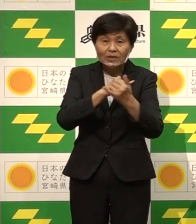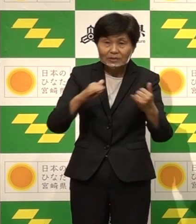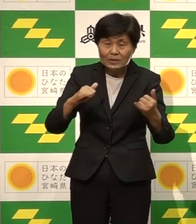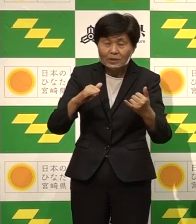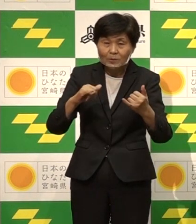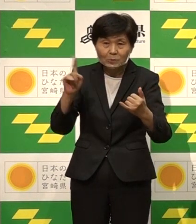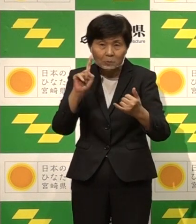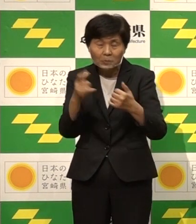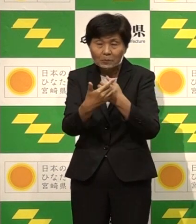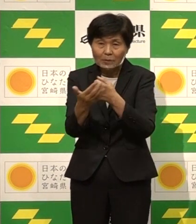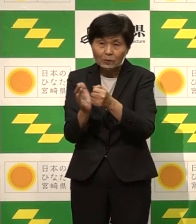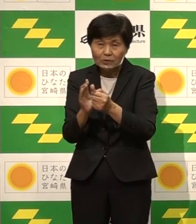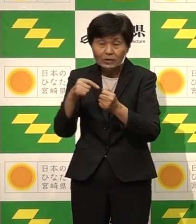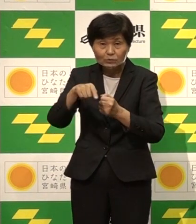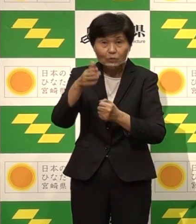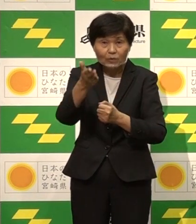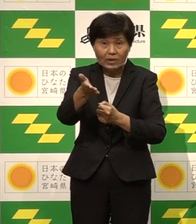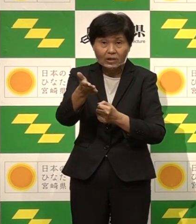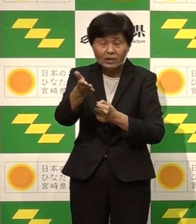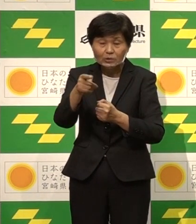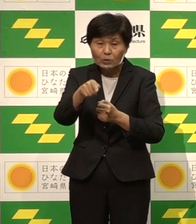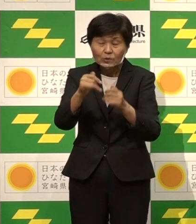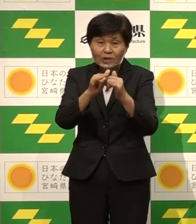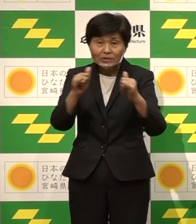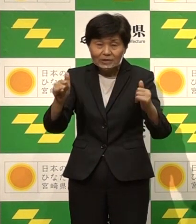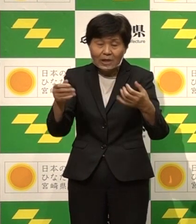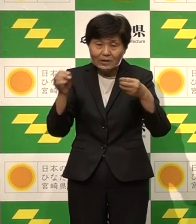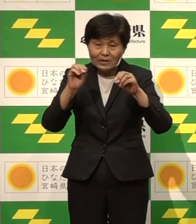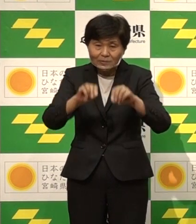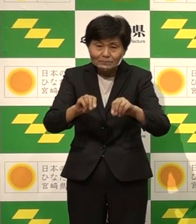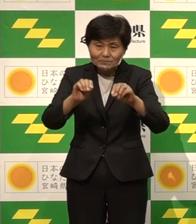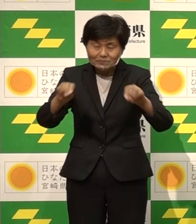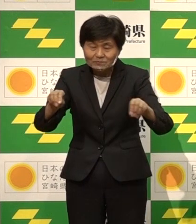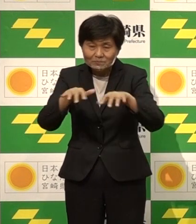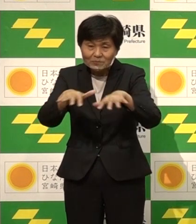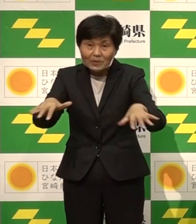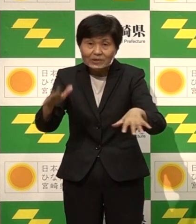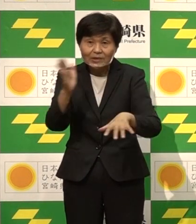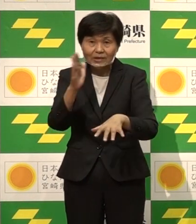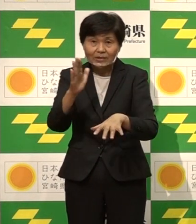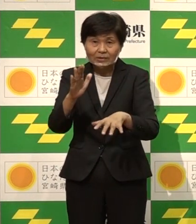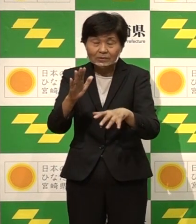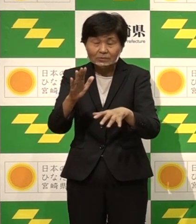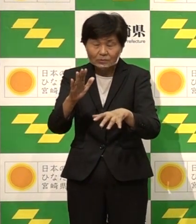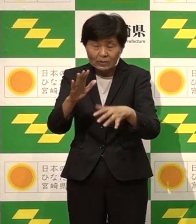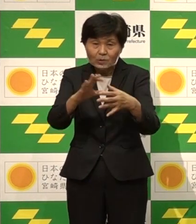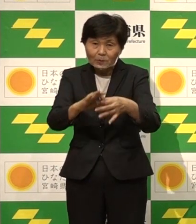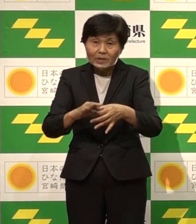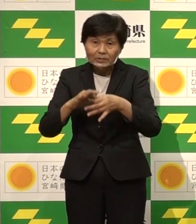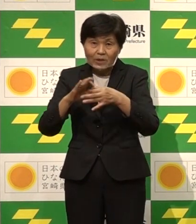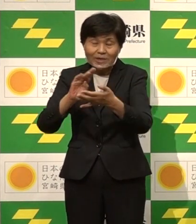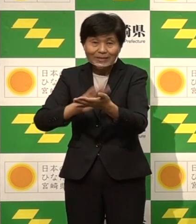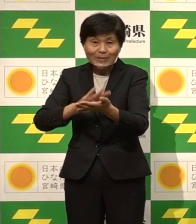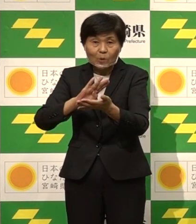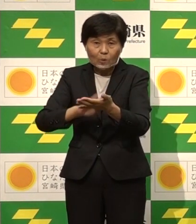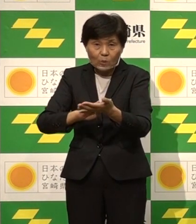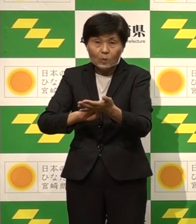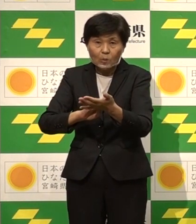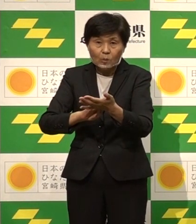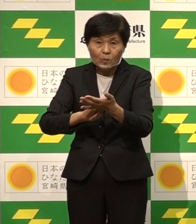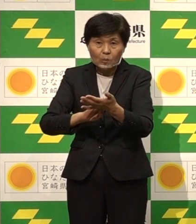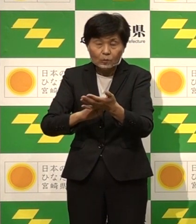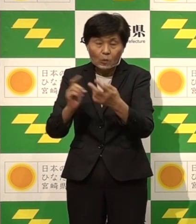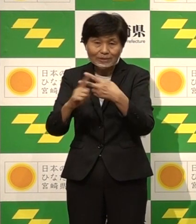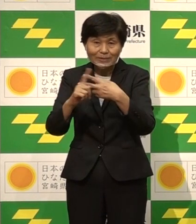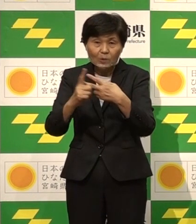か、そしてそういう方の感染を増やさないことによって医療の機能をどう保っていくかという、そこが今求